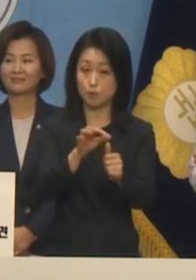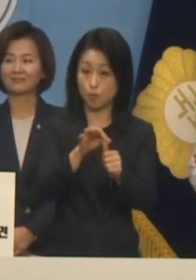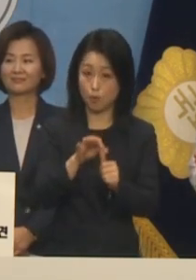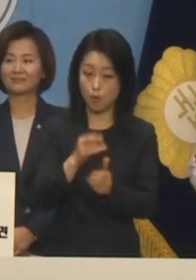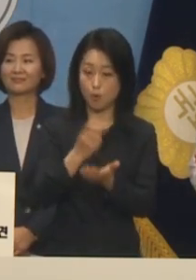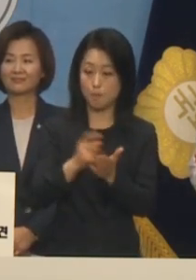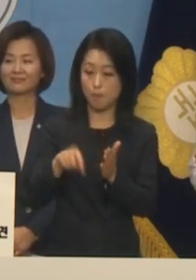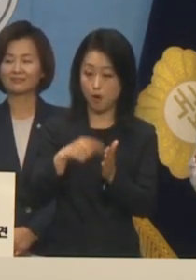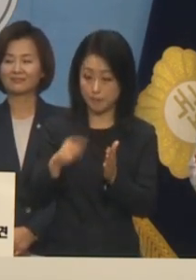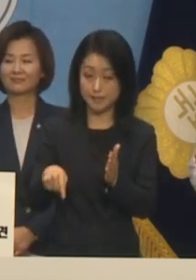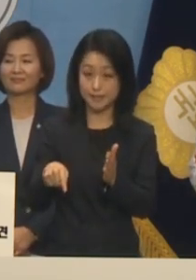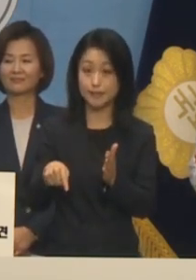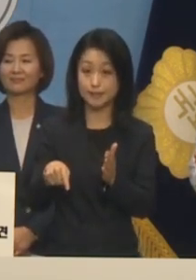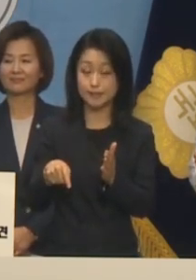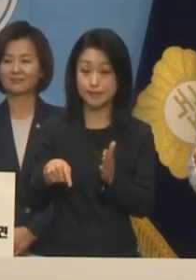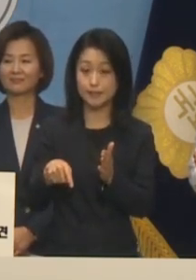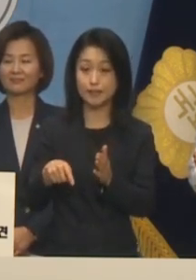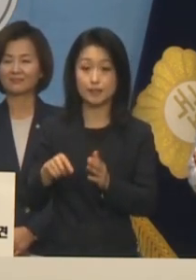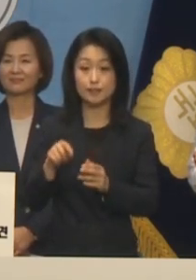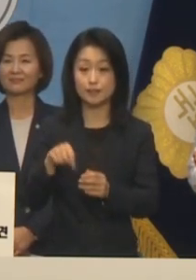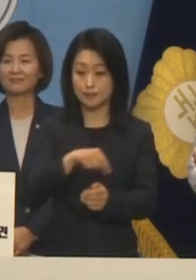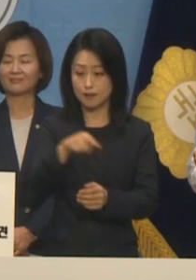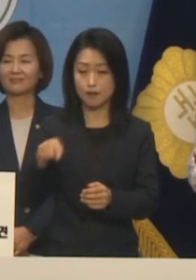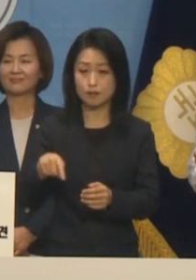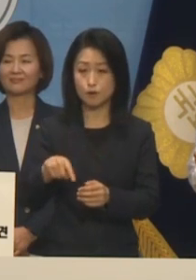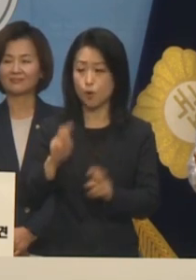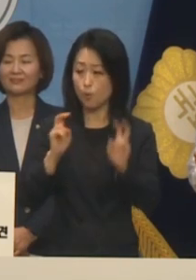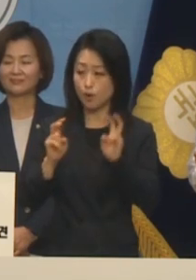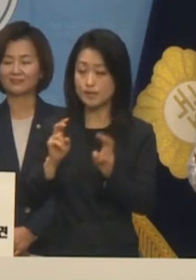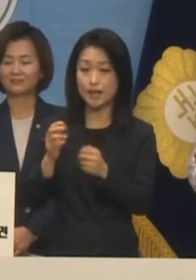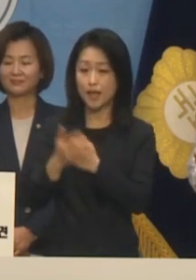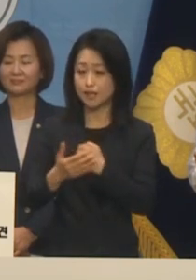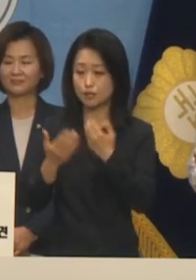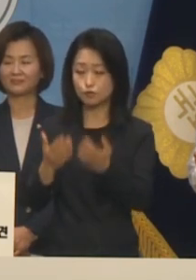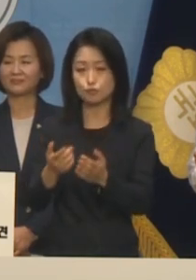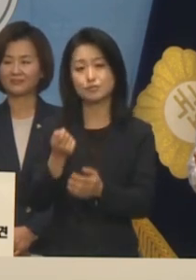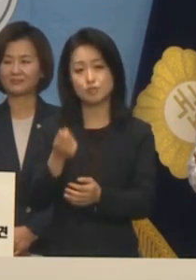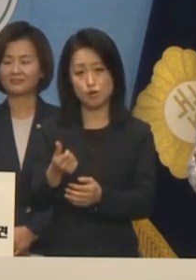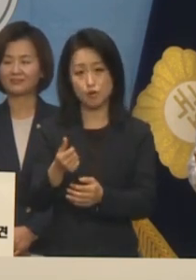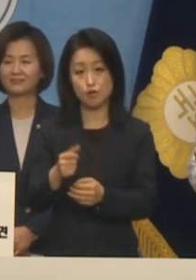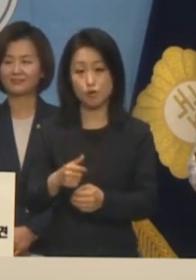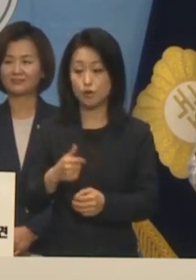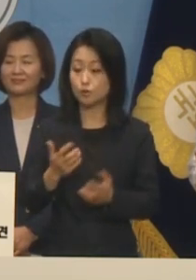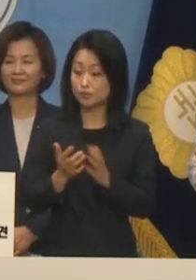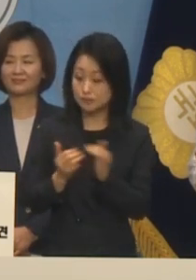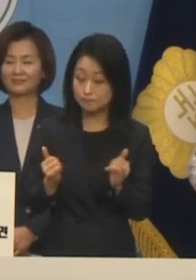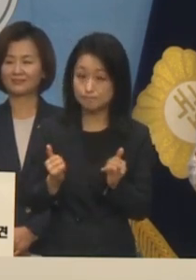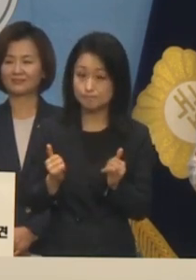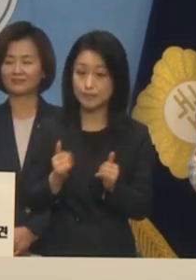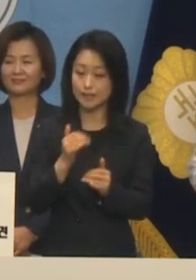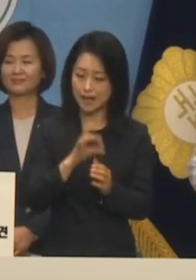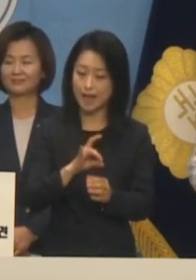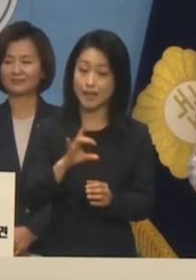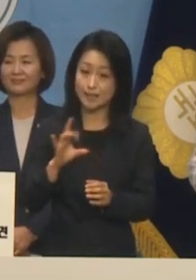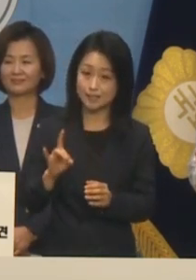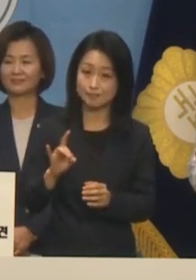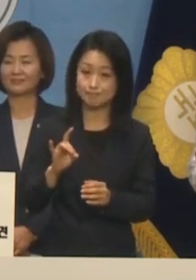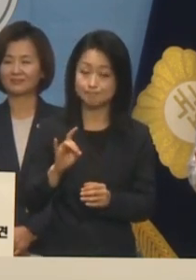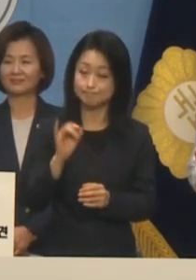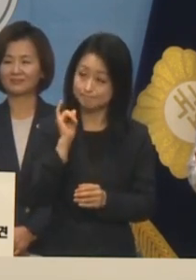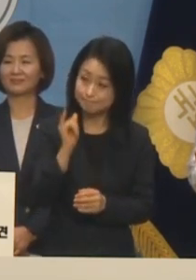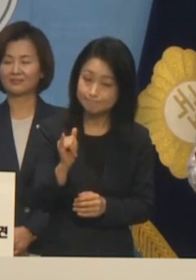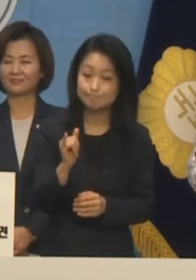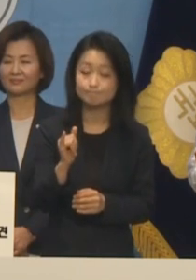법인화라는 제공기관의 부담에 비해 인센티브는 너무너무 적습니다. 이용자들 역시 가끔 연락을 해서